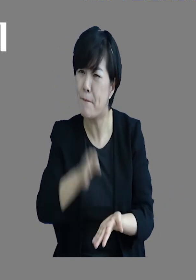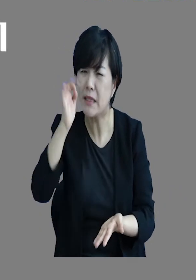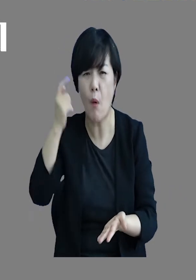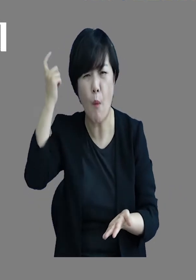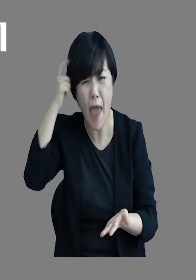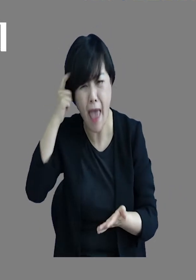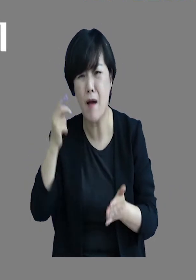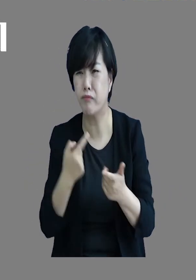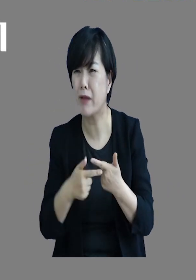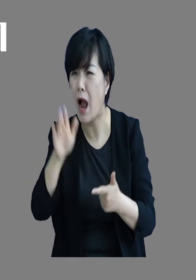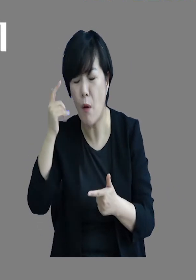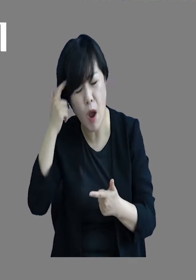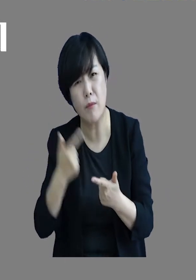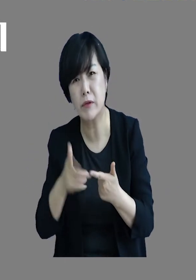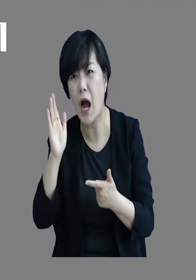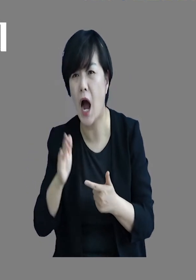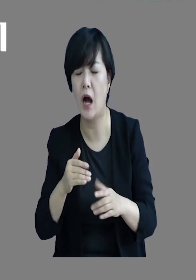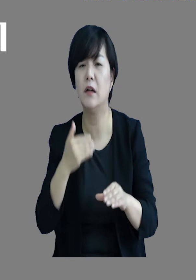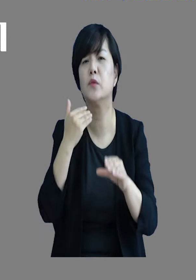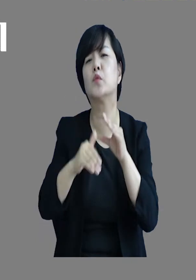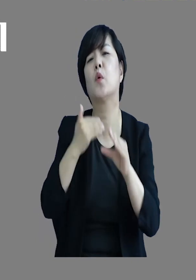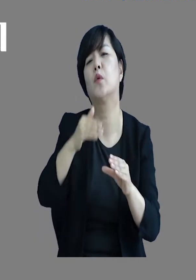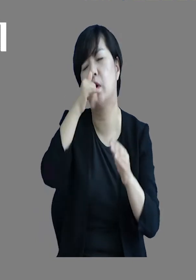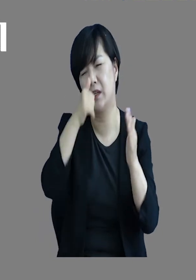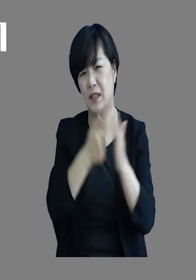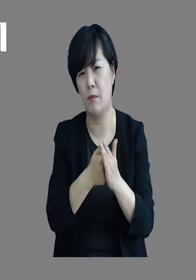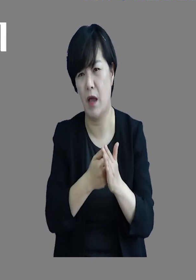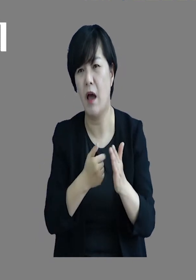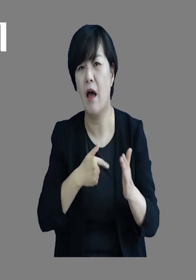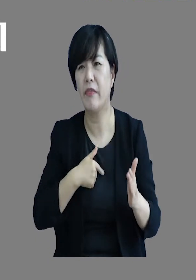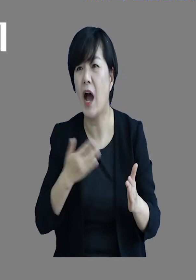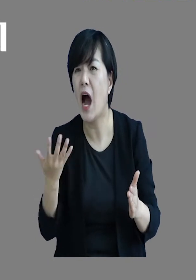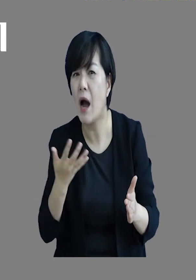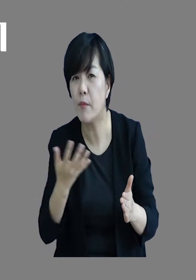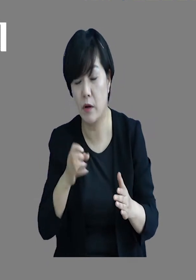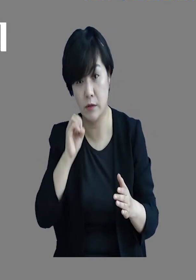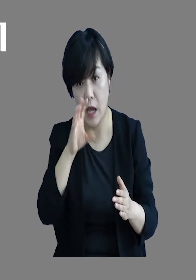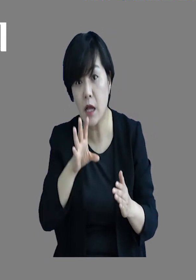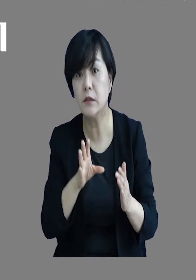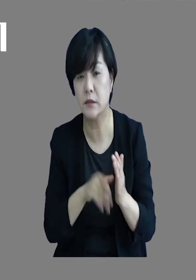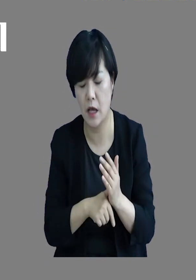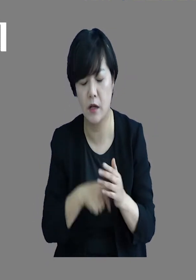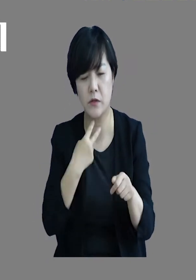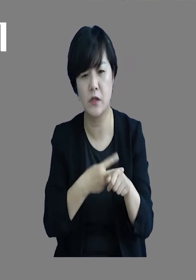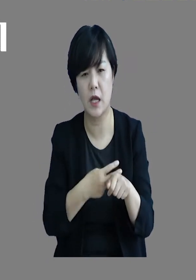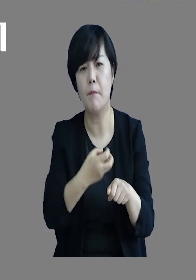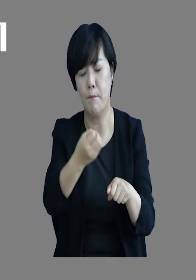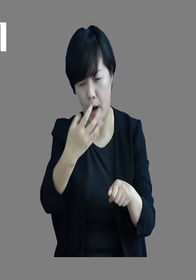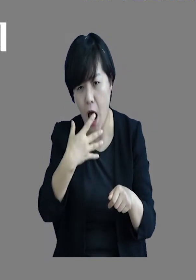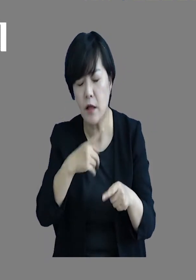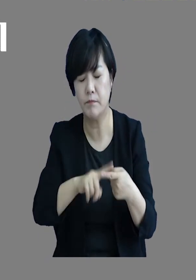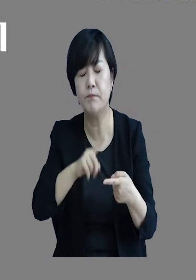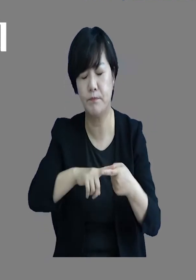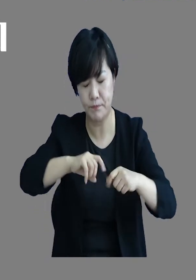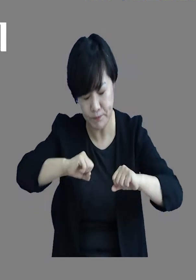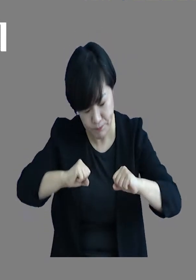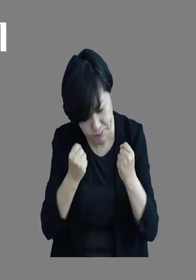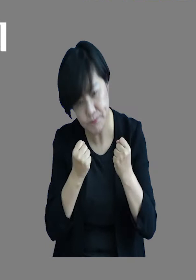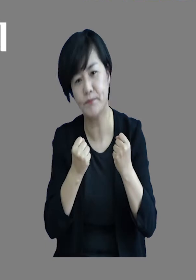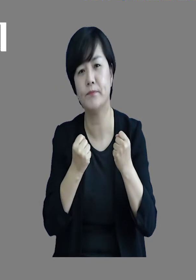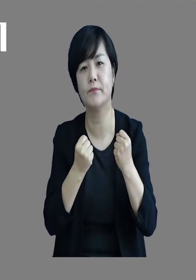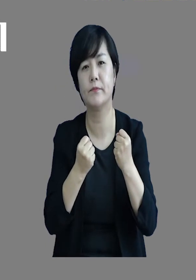왜 거기까지 가느냐. 의사소통이 되니까 자기가 아픈 걸 이야기했을 때 선생님이 말씀해 주신 거 기억했다고 그대로